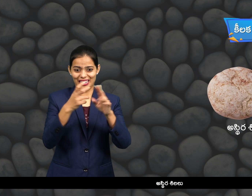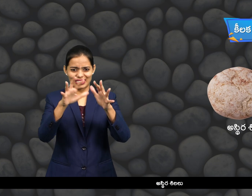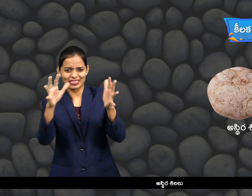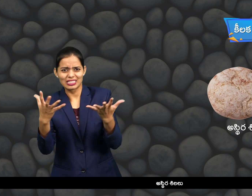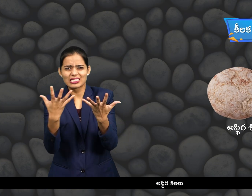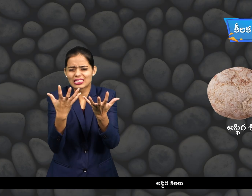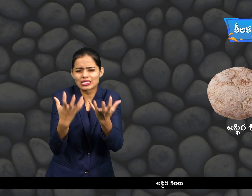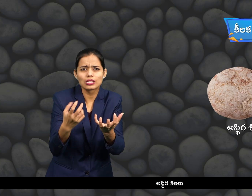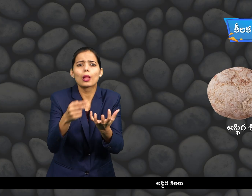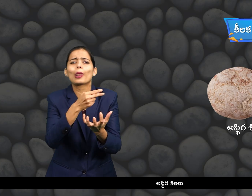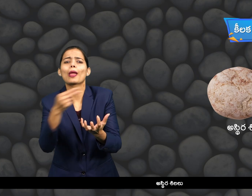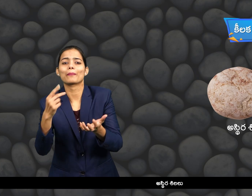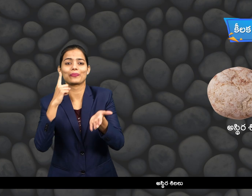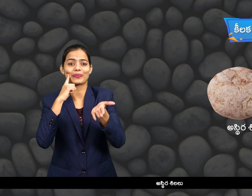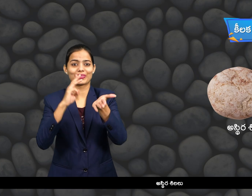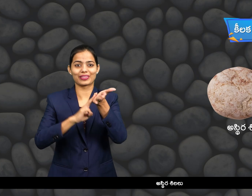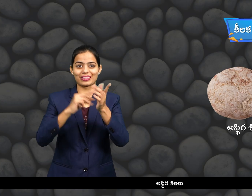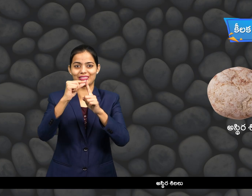అస్థిర శిలలు,